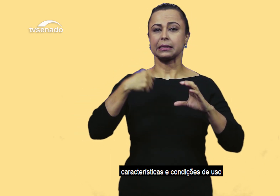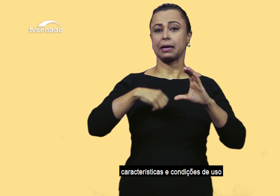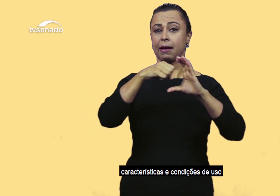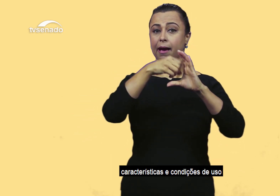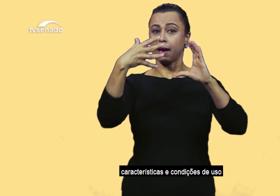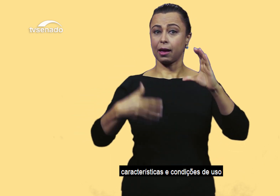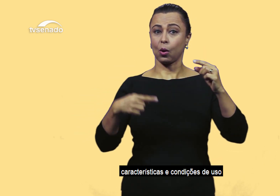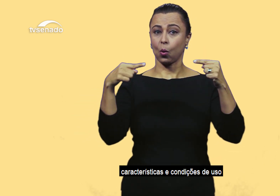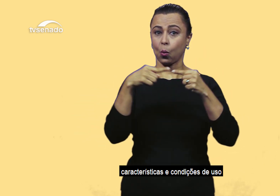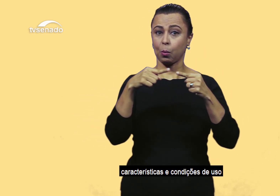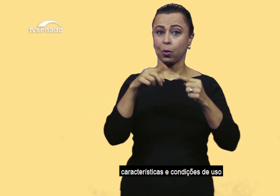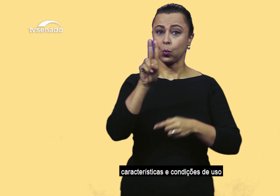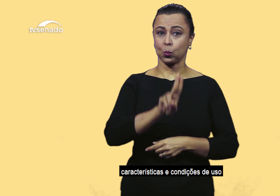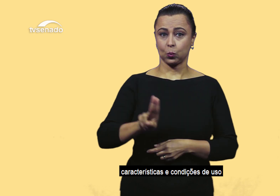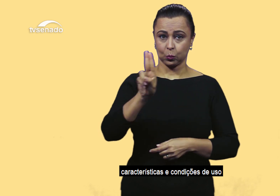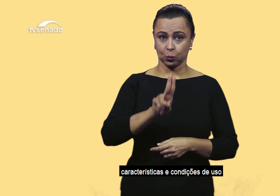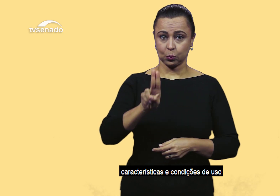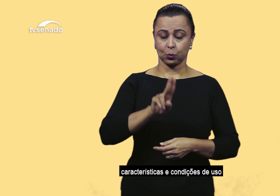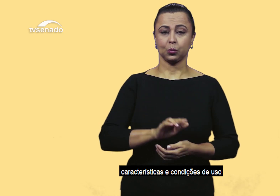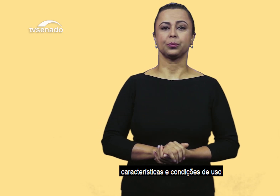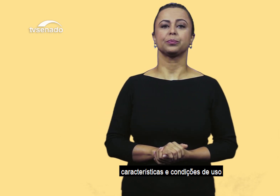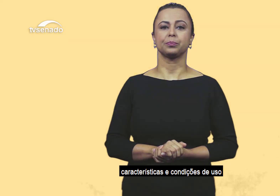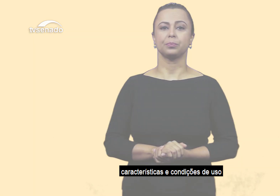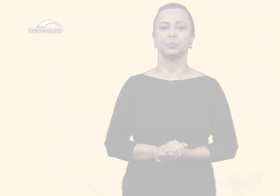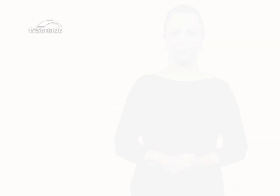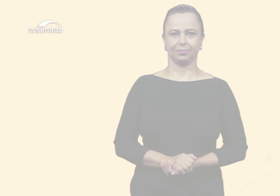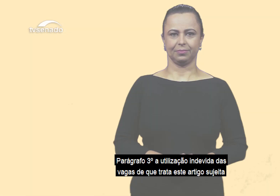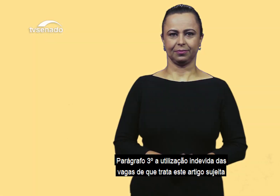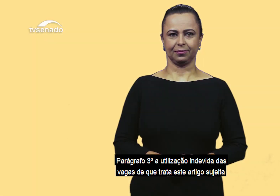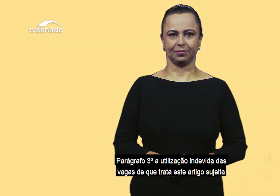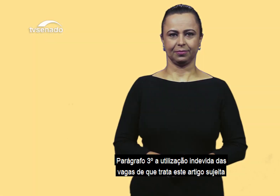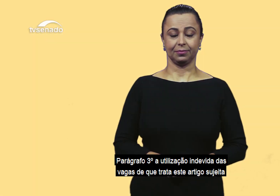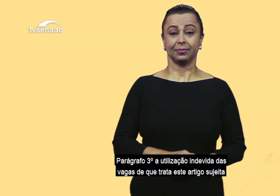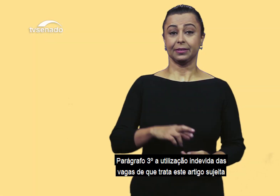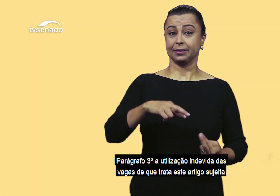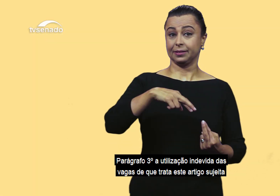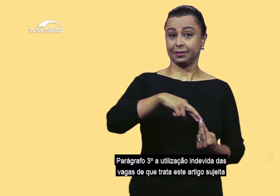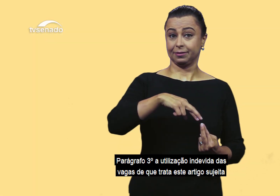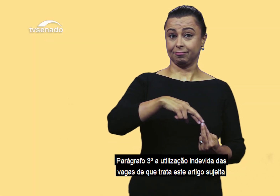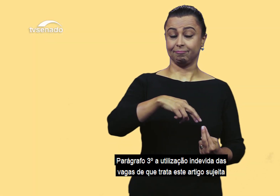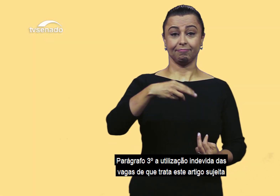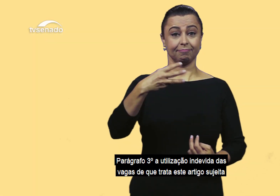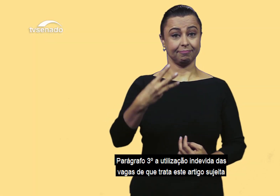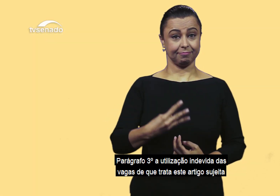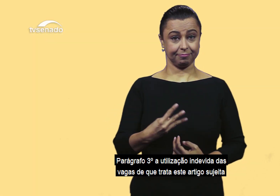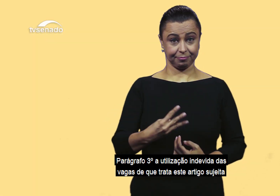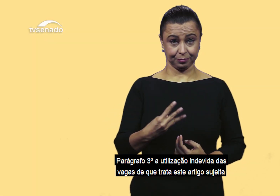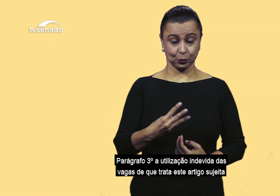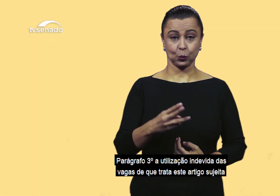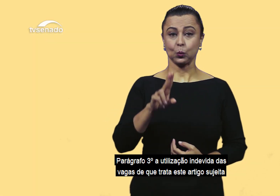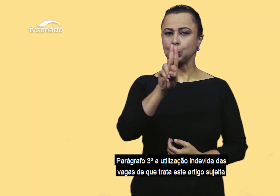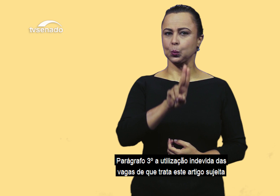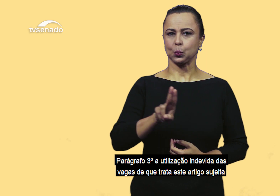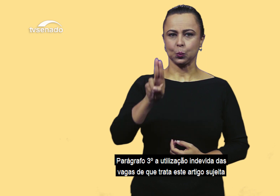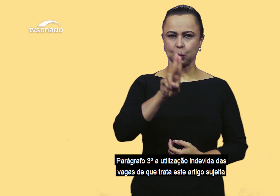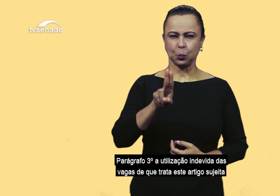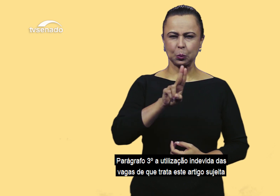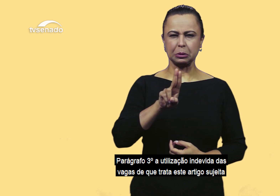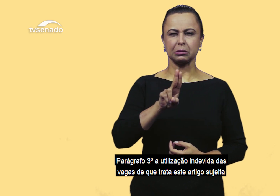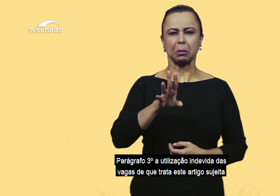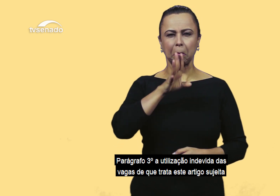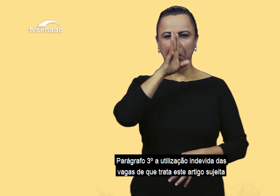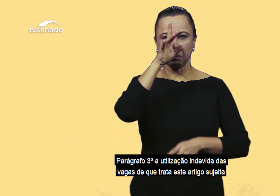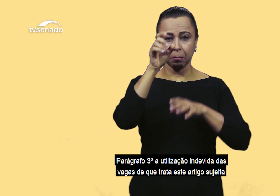e condições de uso Parágrafo 3º A utilização indevida das